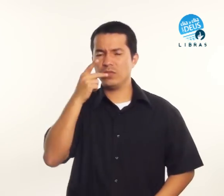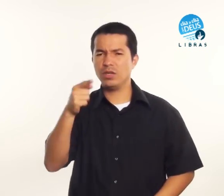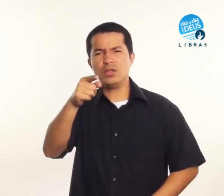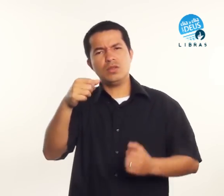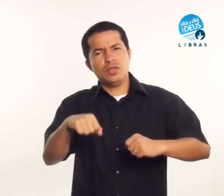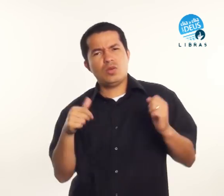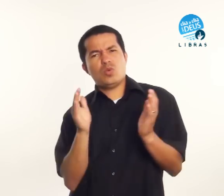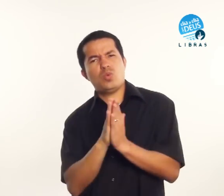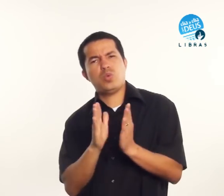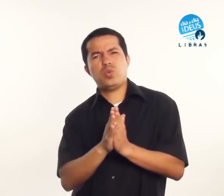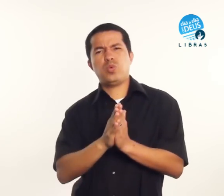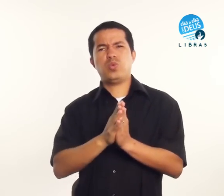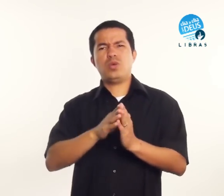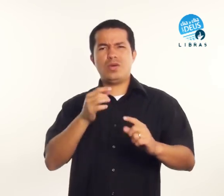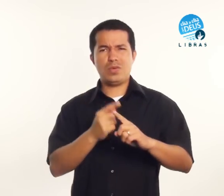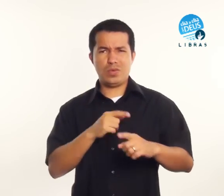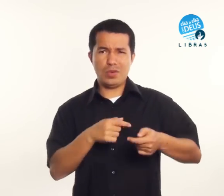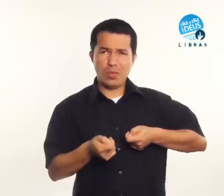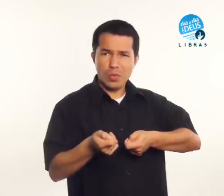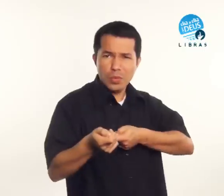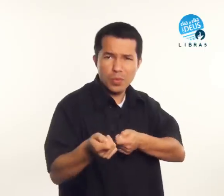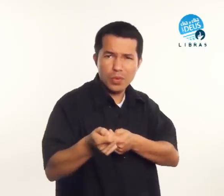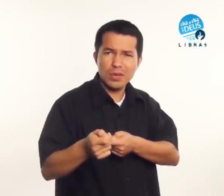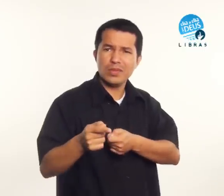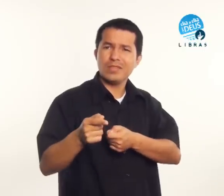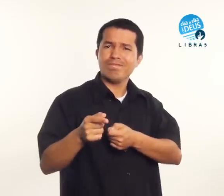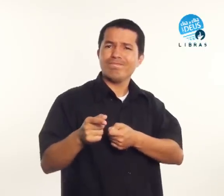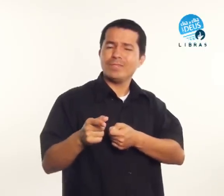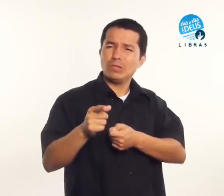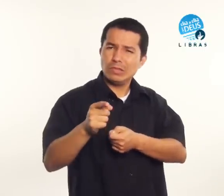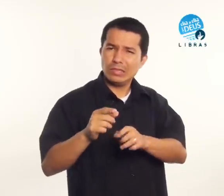tentações, não no sentido que elas serão afastadas de você, mas que você tenha